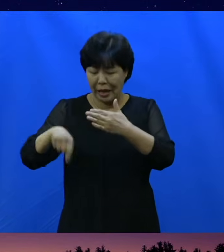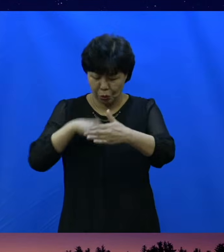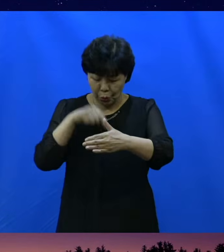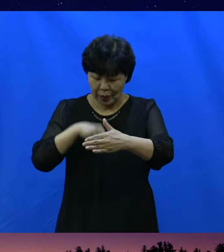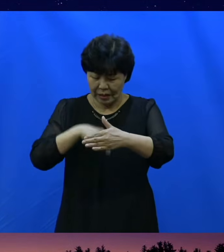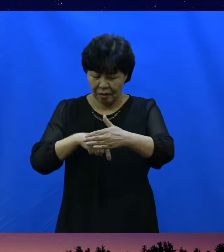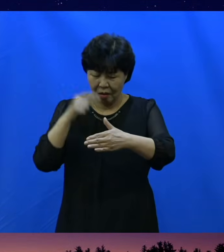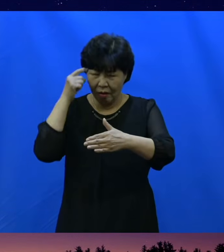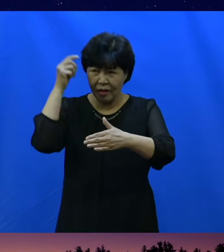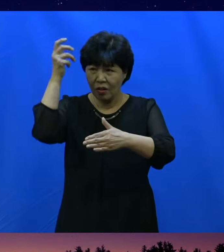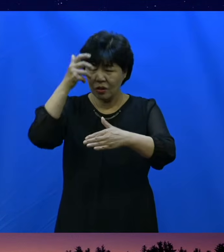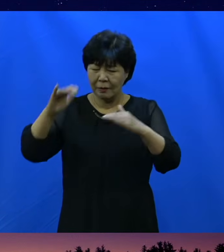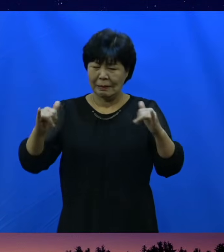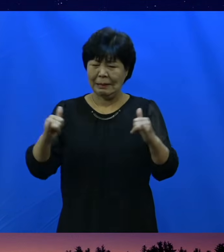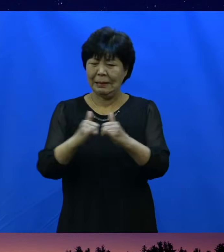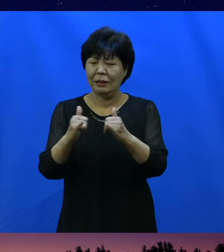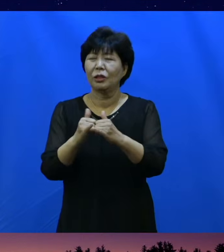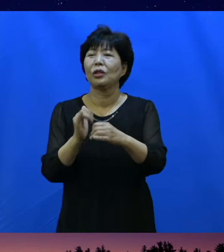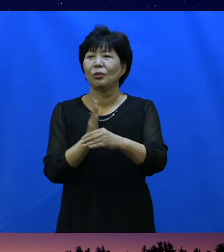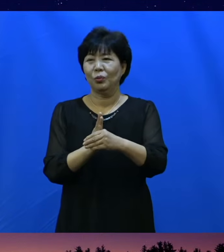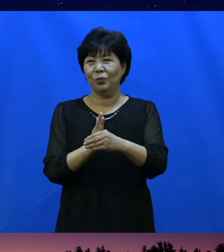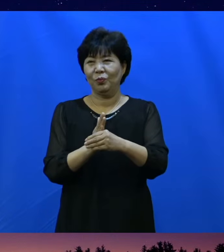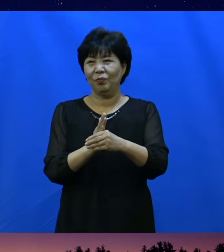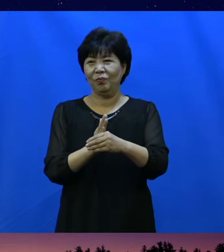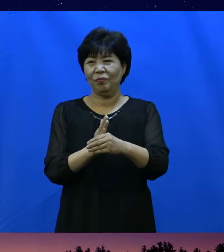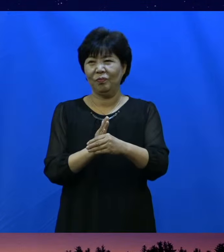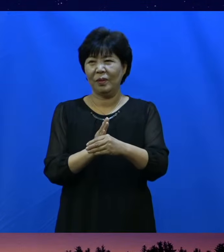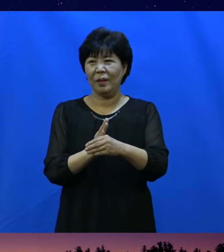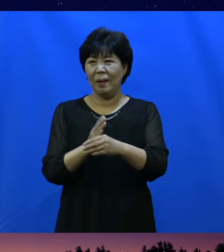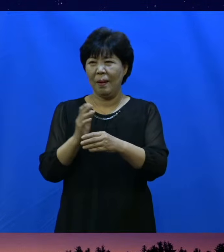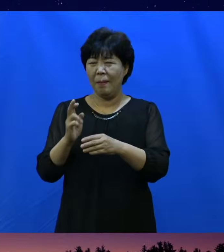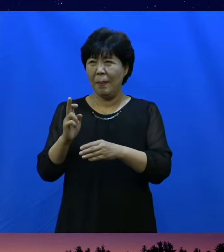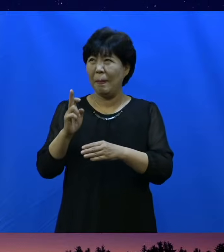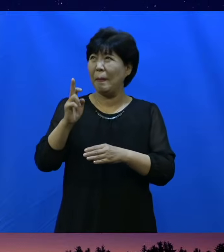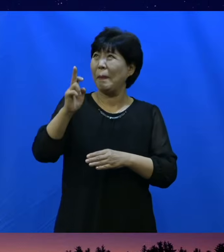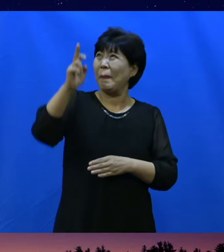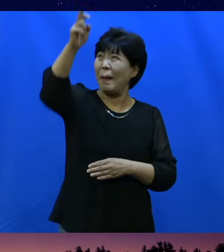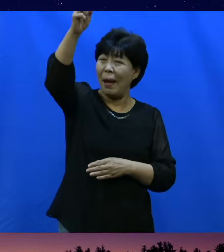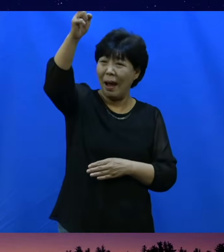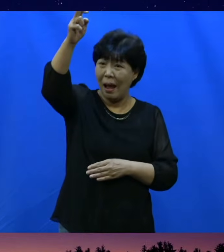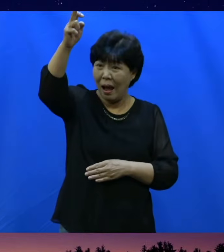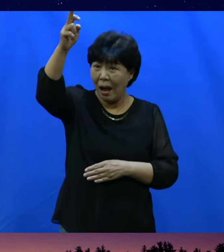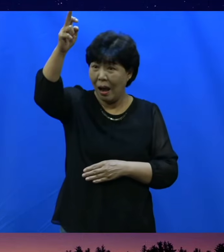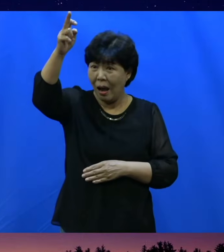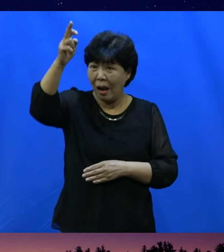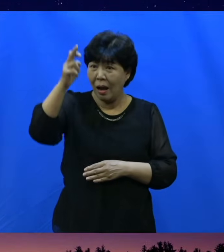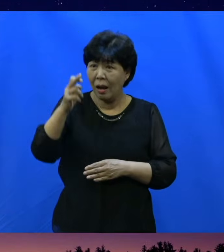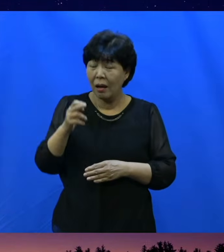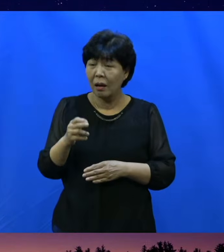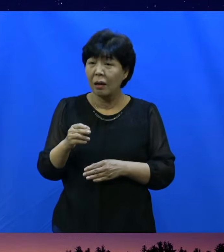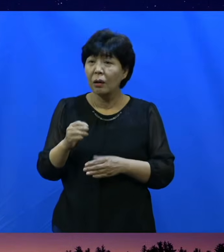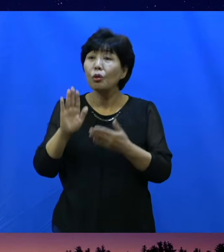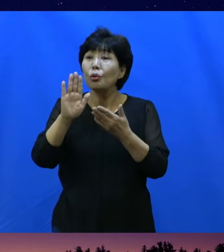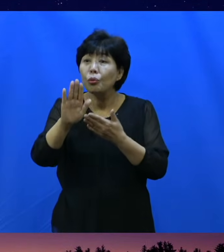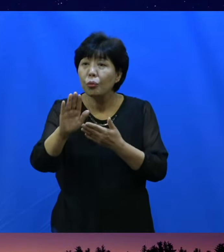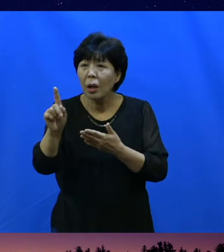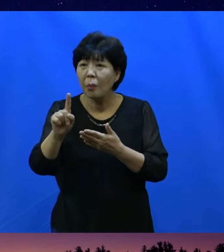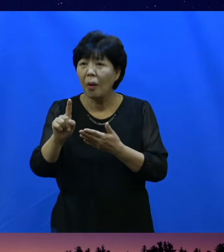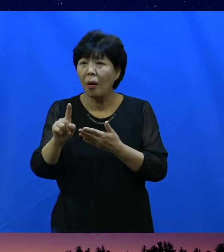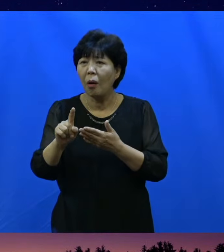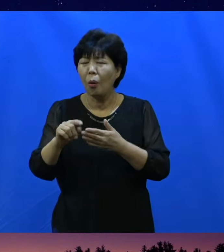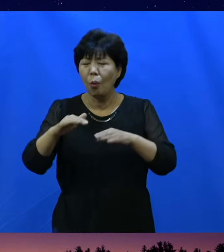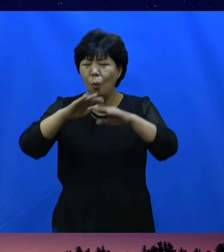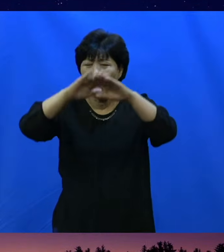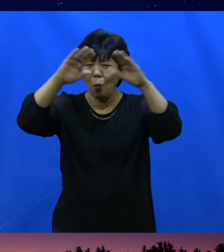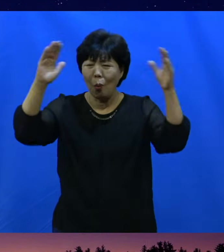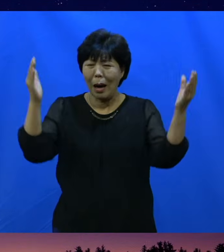그죠? 여러분, 지금 이 미사일이 그냥 큰 미사일이 하나 그냥 터졌어요. 그럼 거기는 완전히